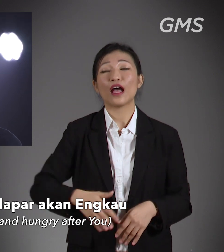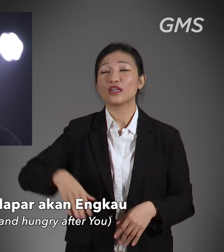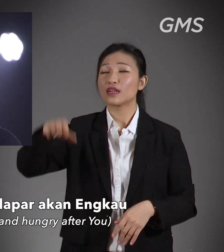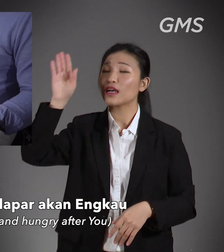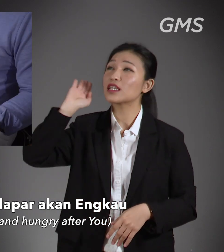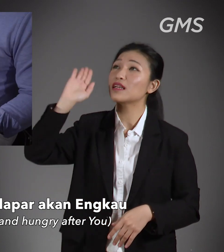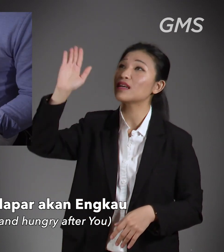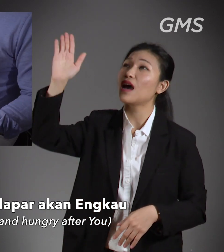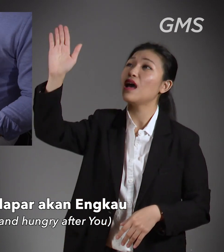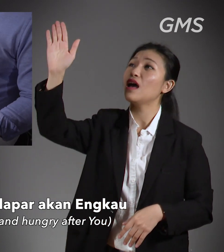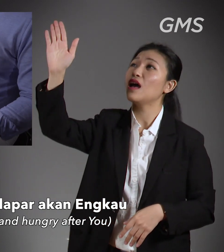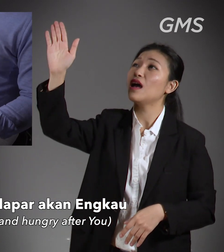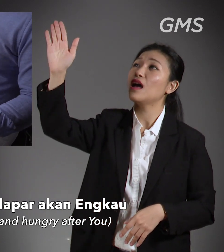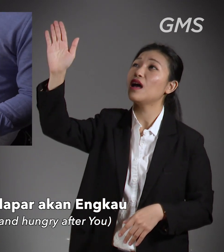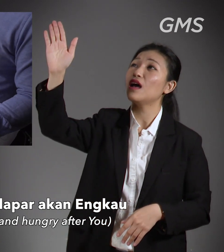akan